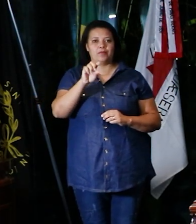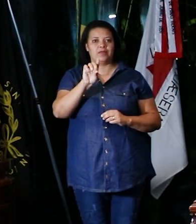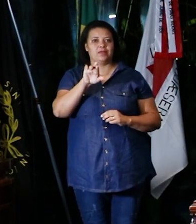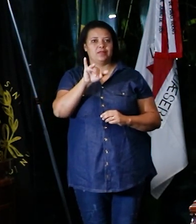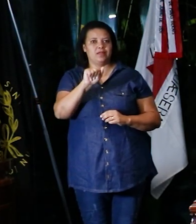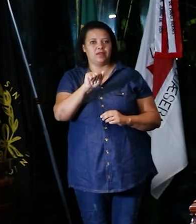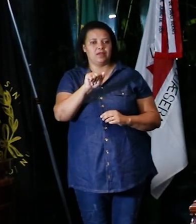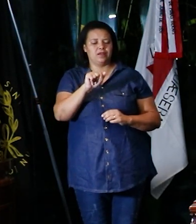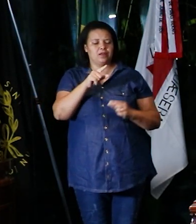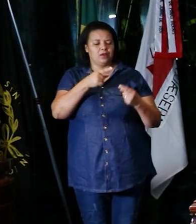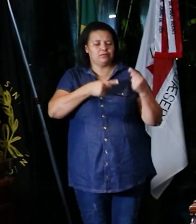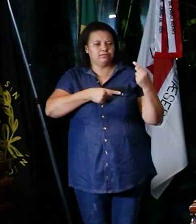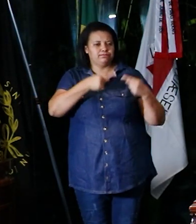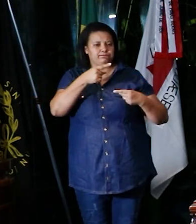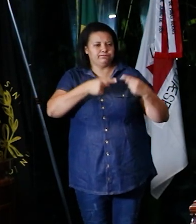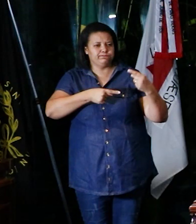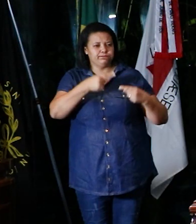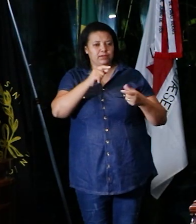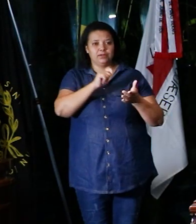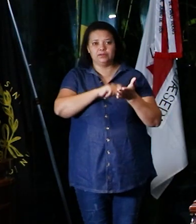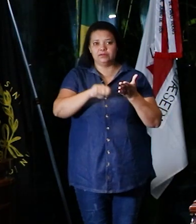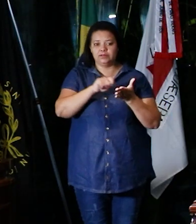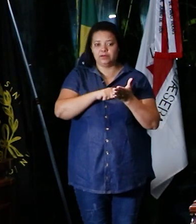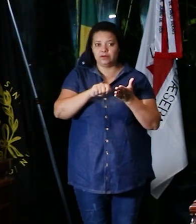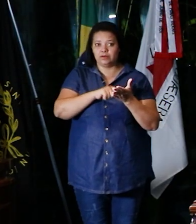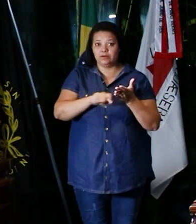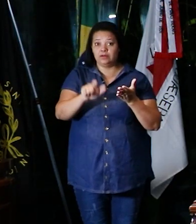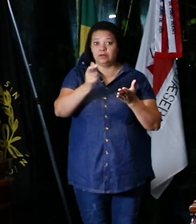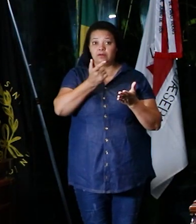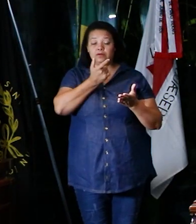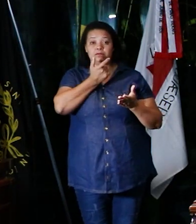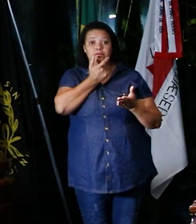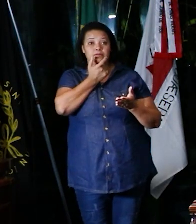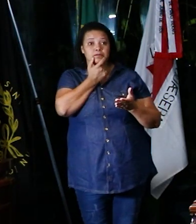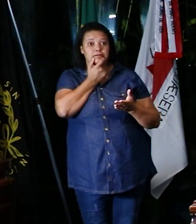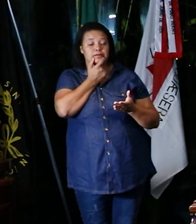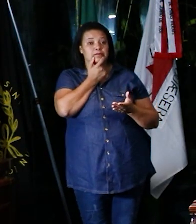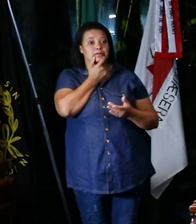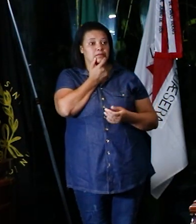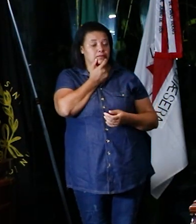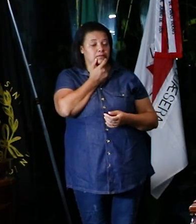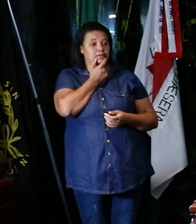escritos com Mário de Andrade. Mário de Andrade